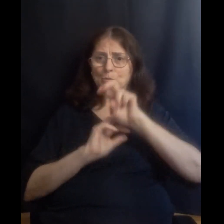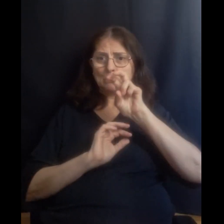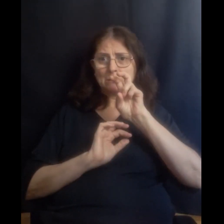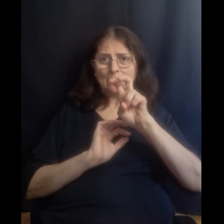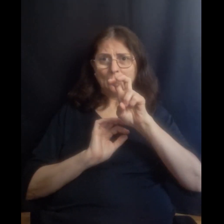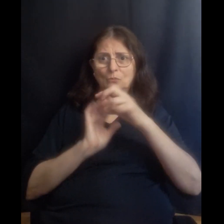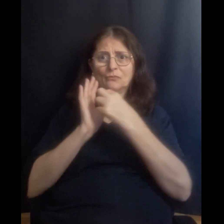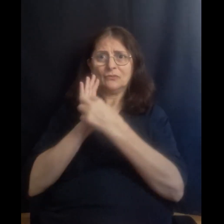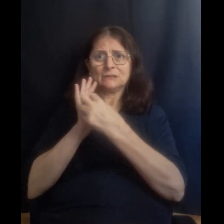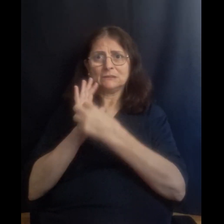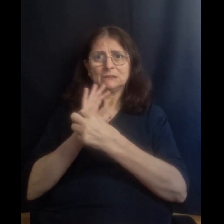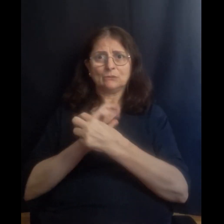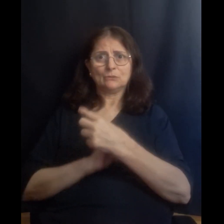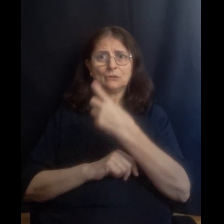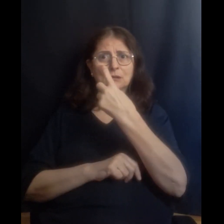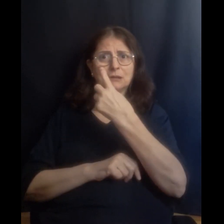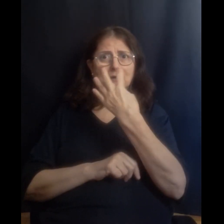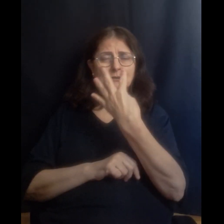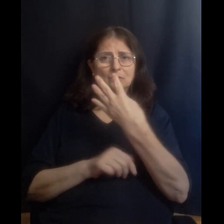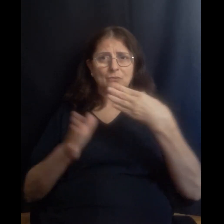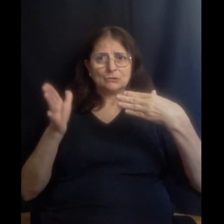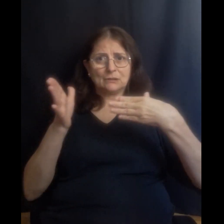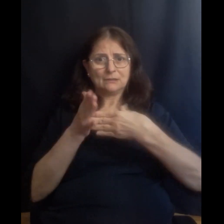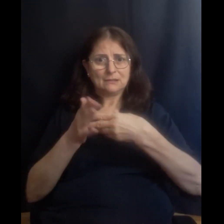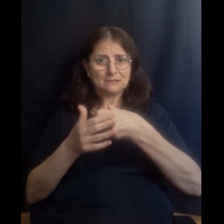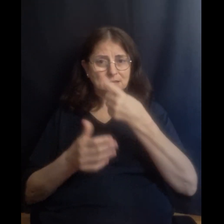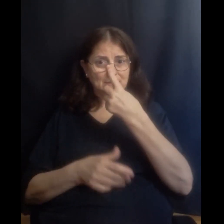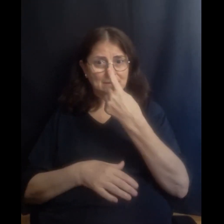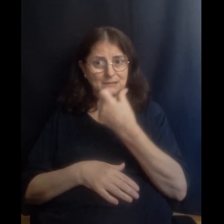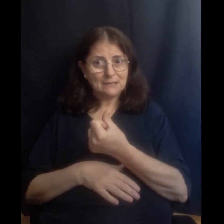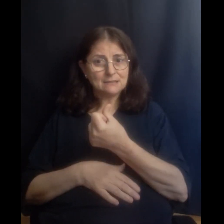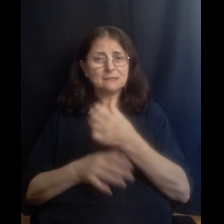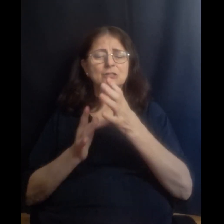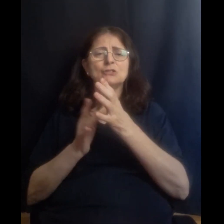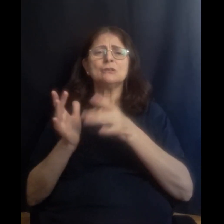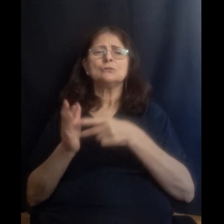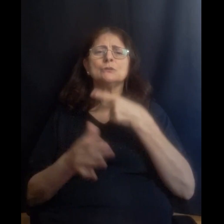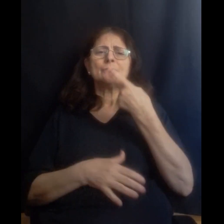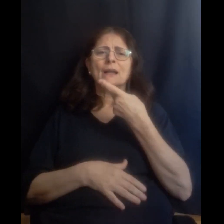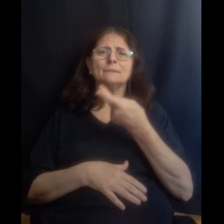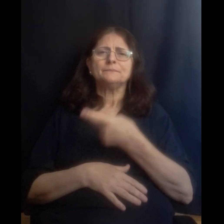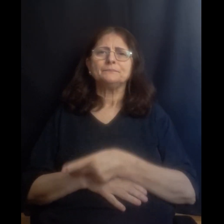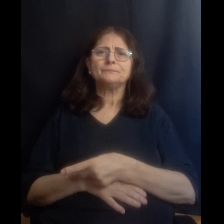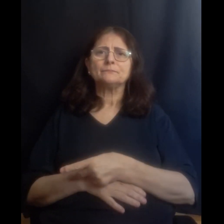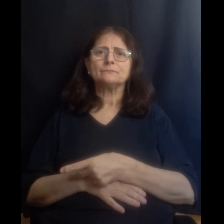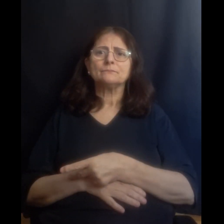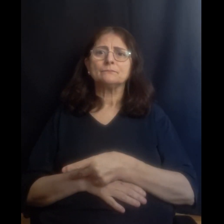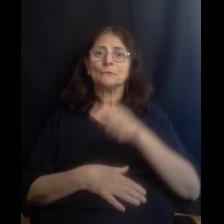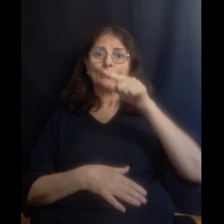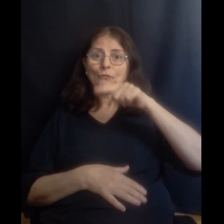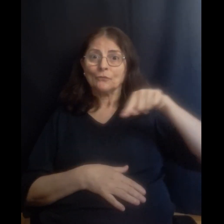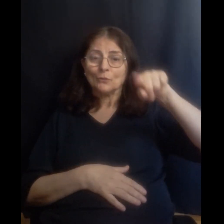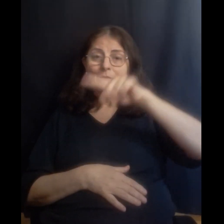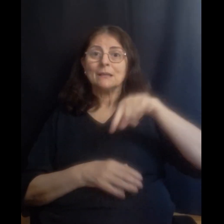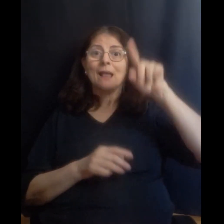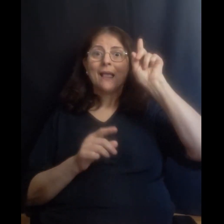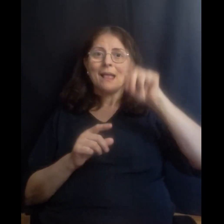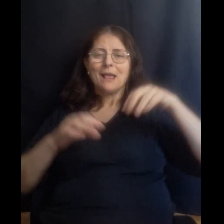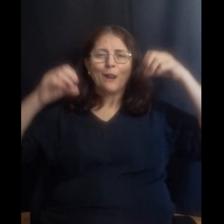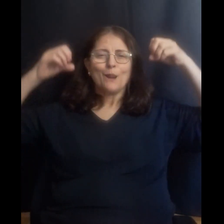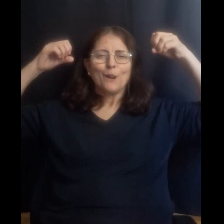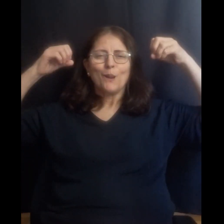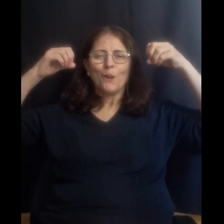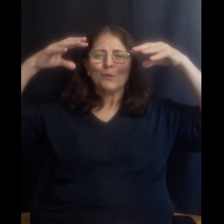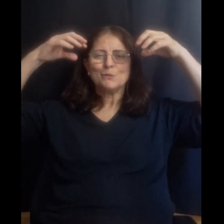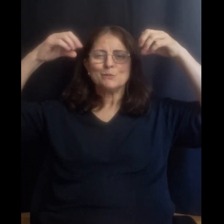capítulo 5, versículos 14 e 16, Jesus diz: Vós sois a